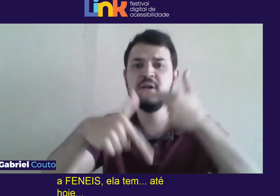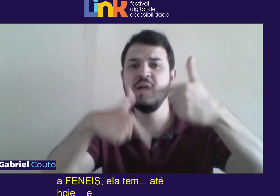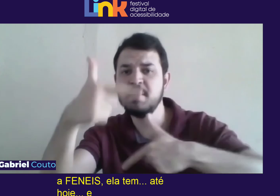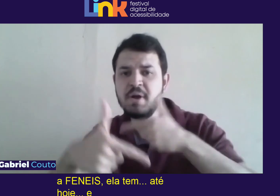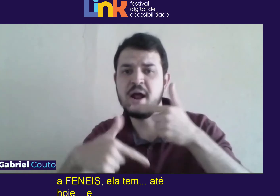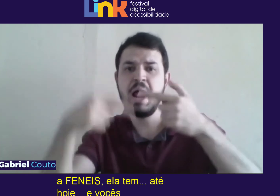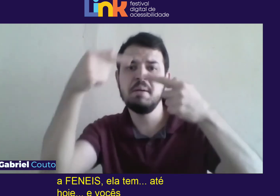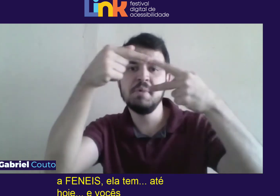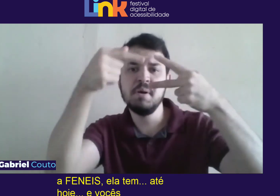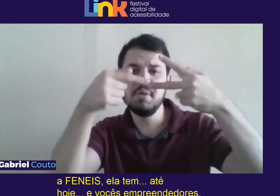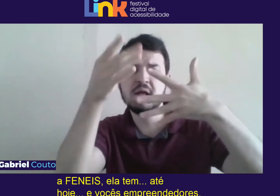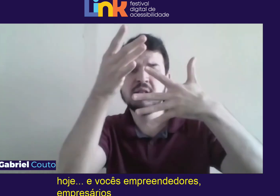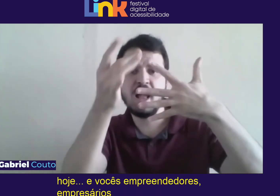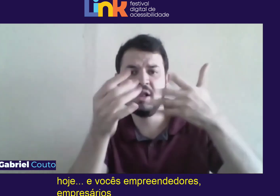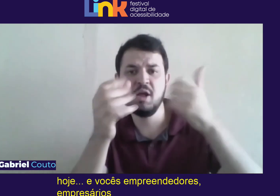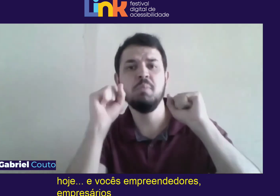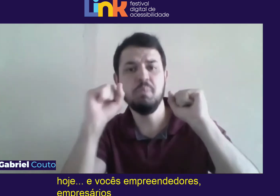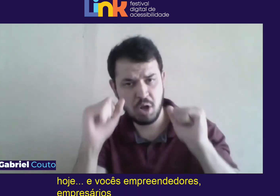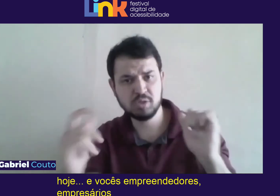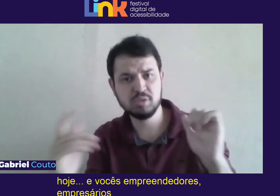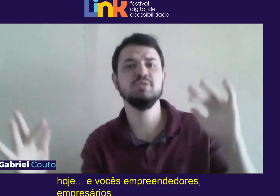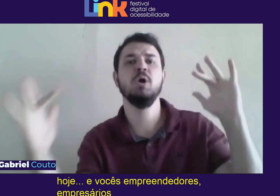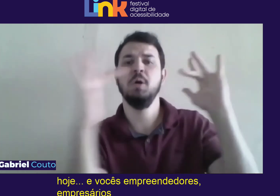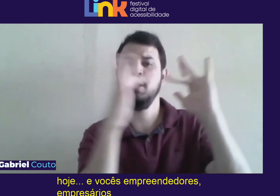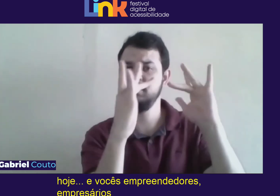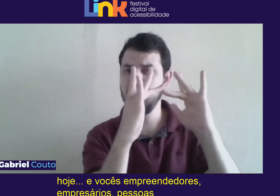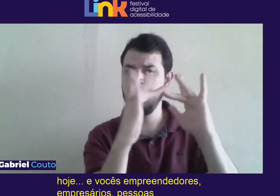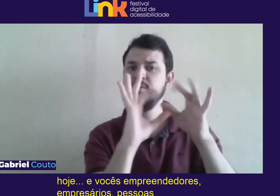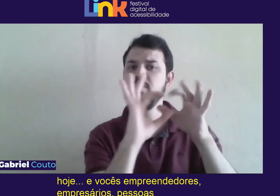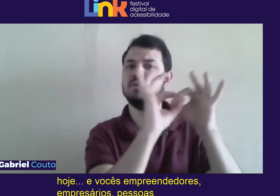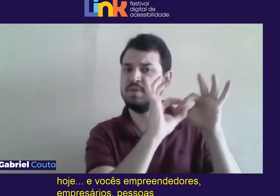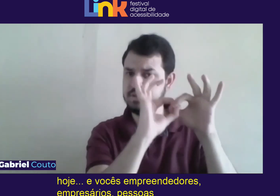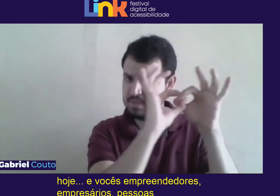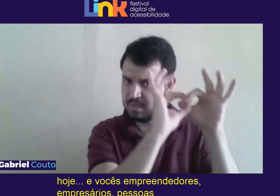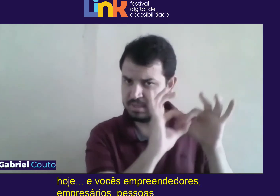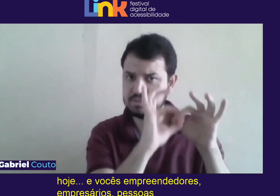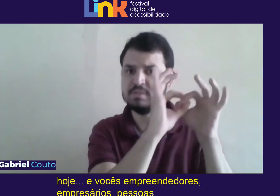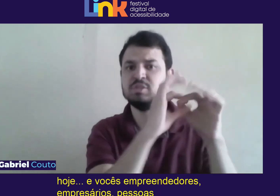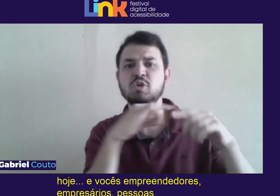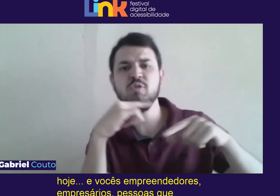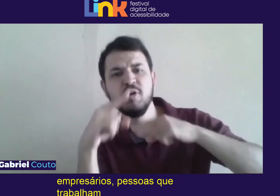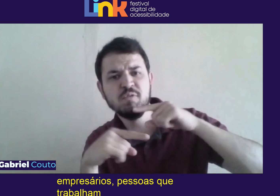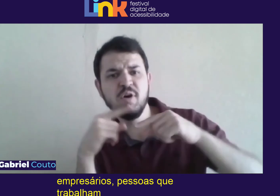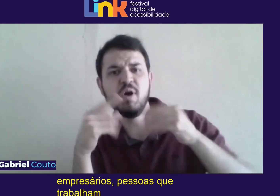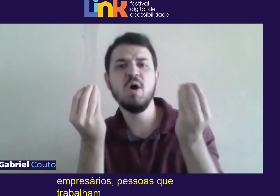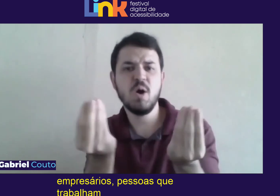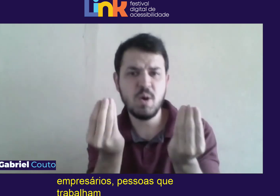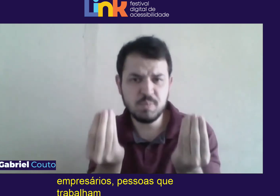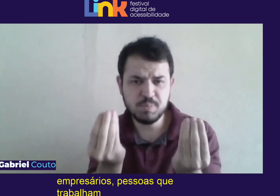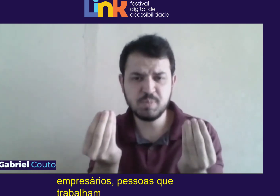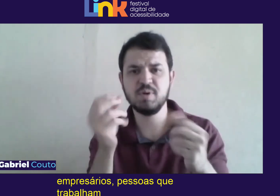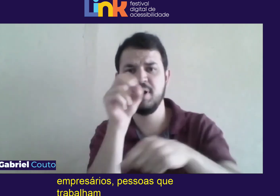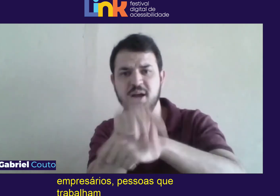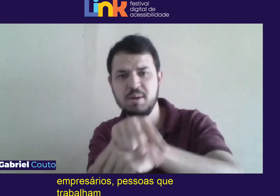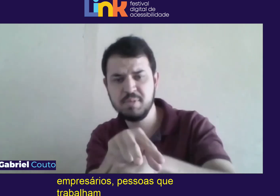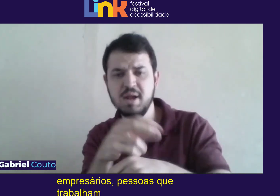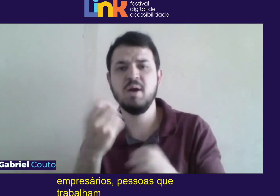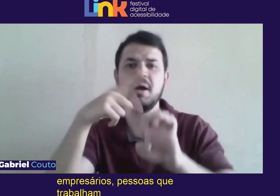empresários, pessoas que trabalham com pessoas surdas, podem entrar em contato com